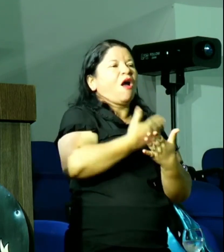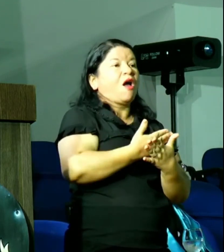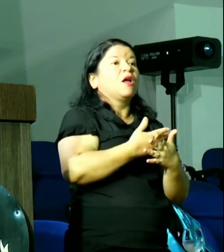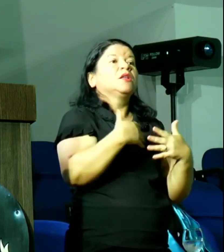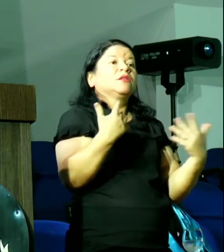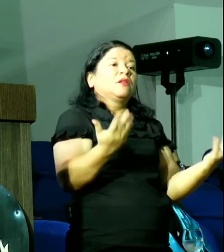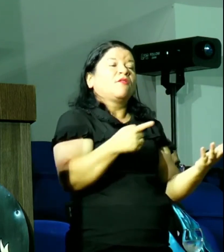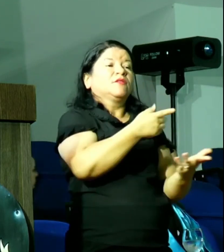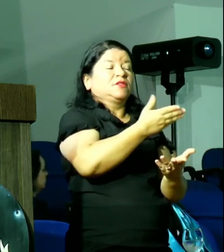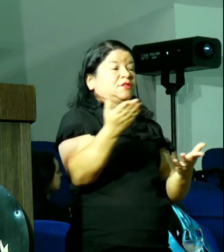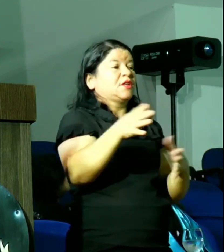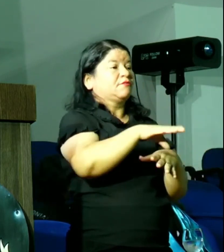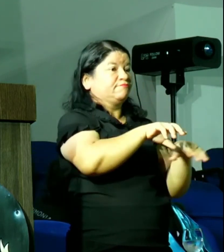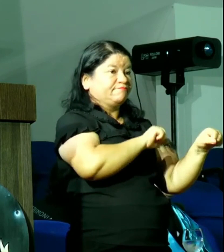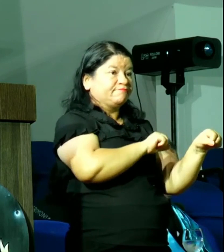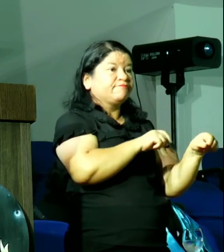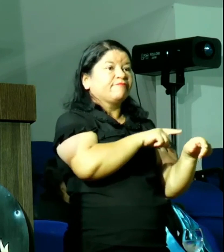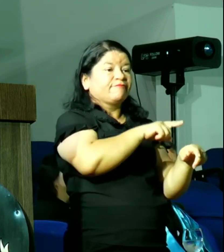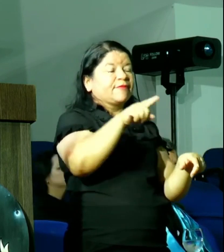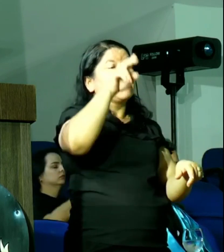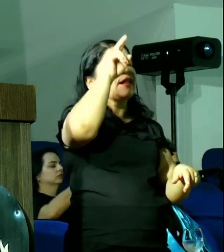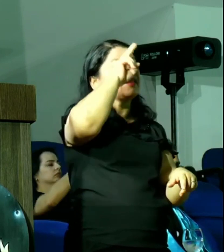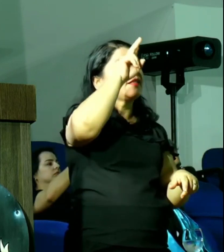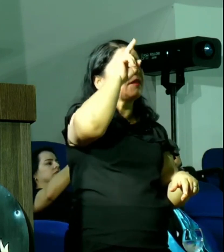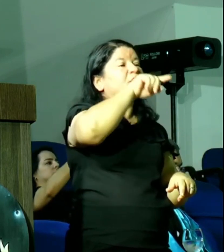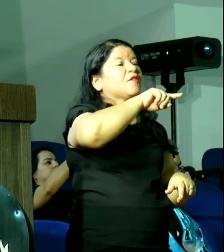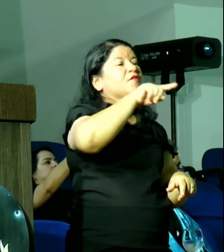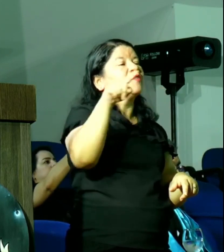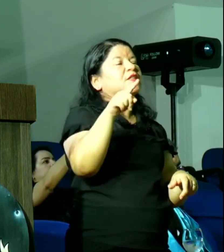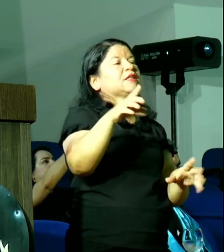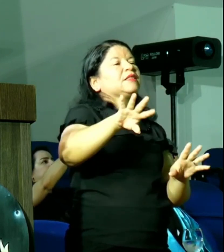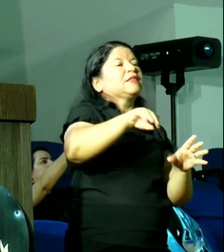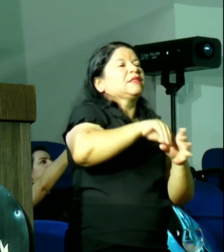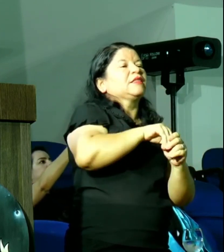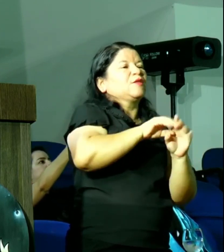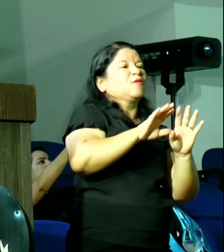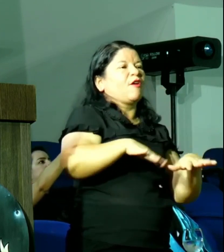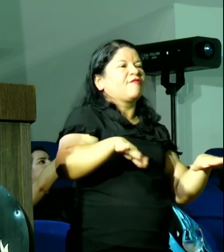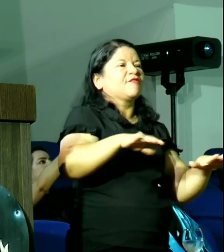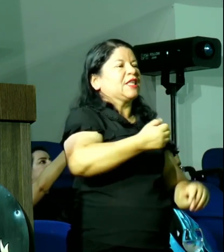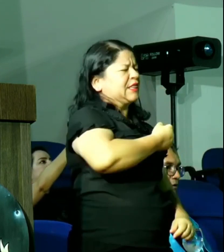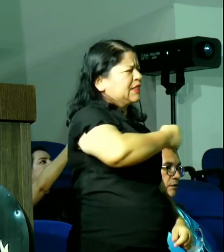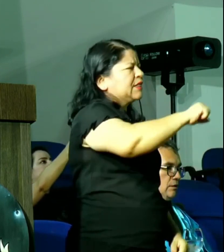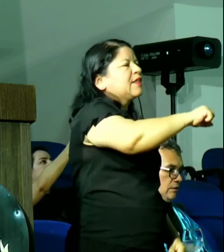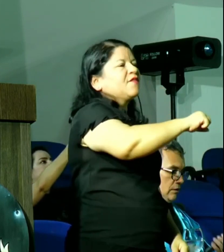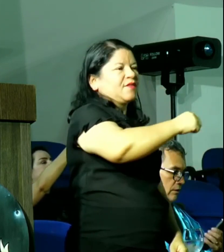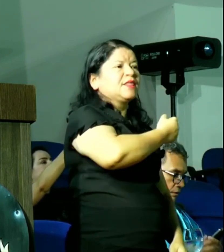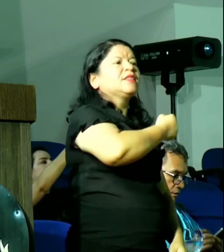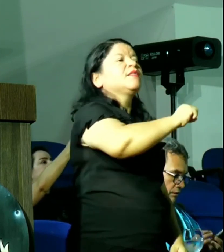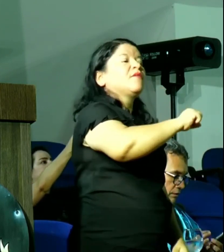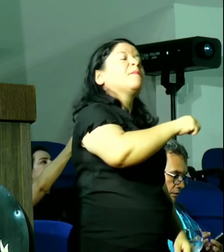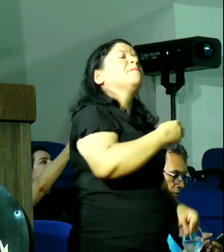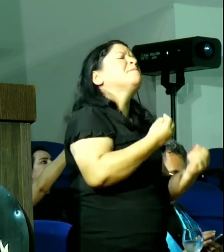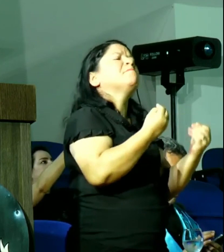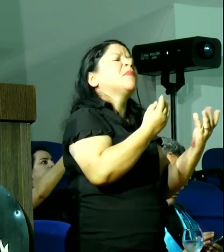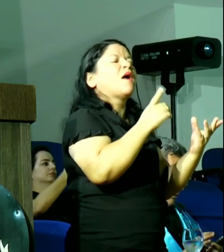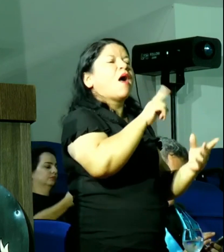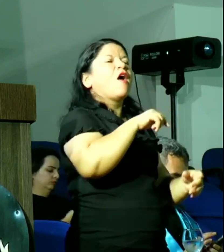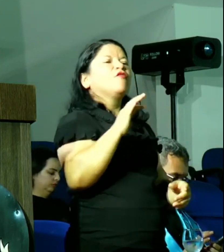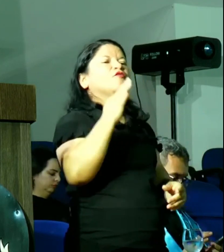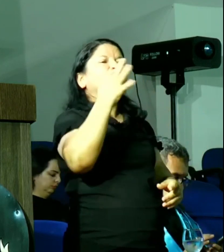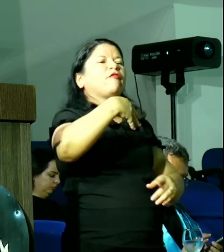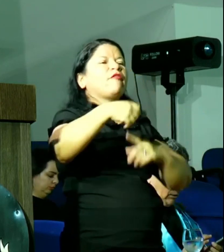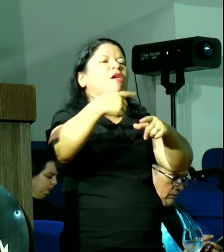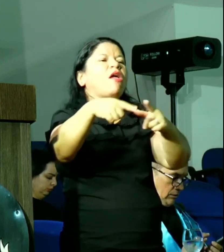Concludentes, lembrem-se sempre que vocês são parte desta instituição. Defenda, para que as próximas gerações